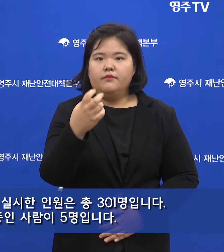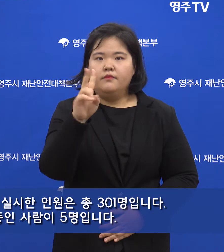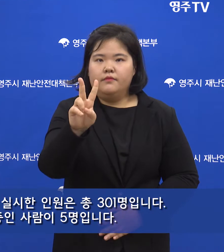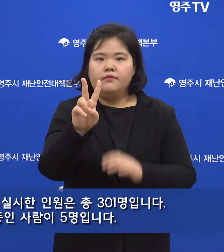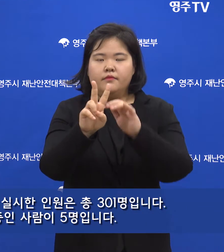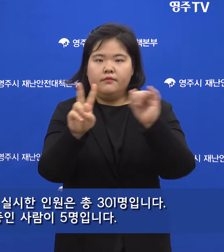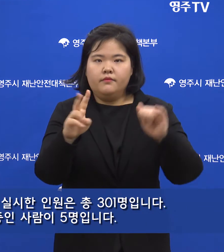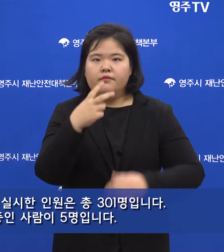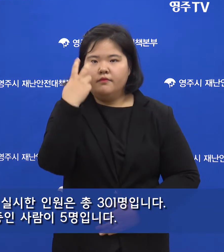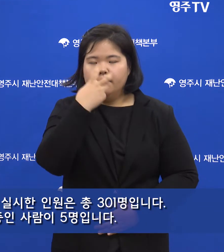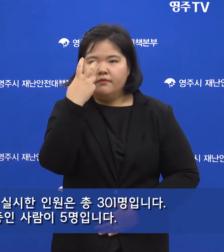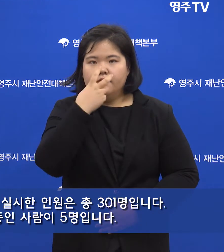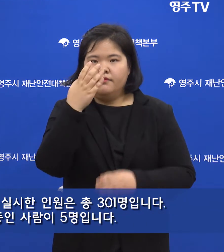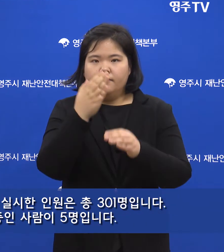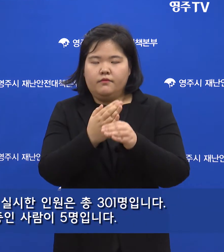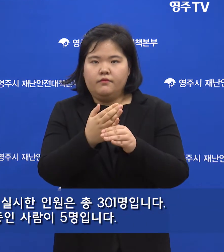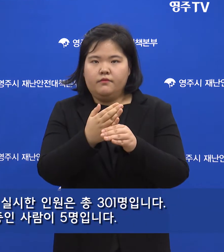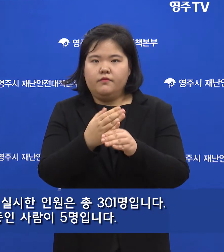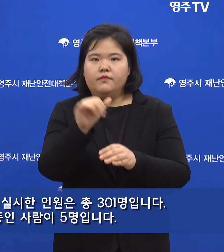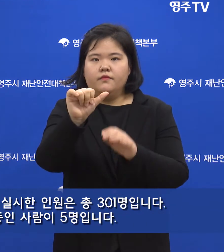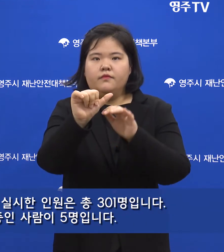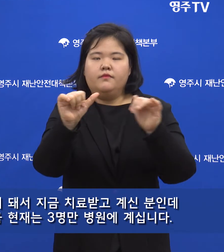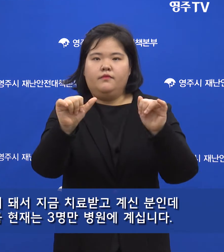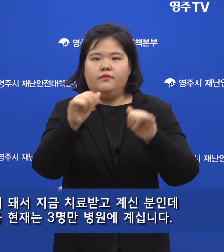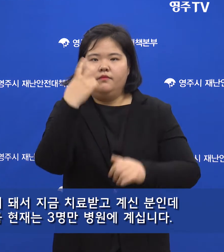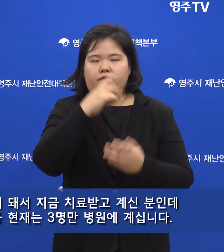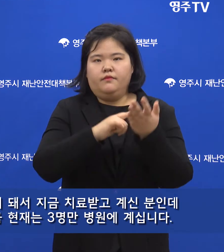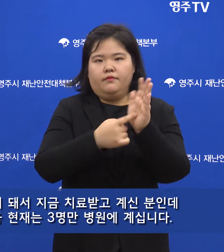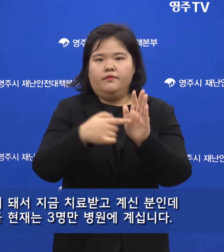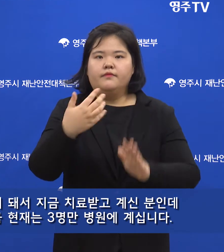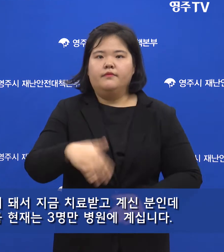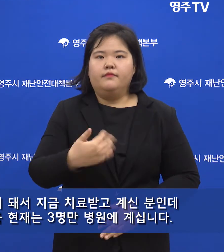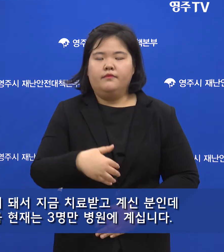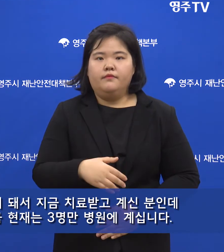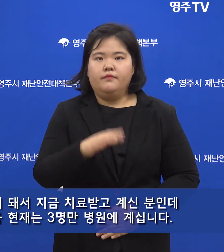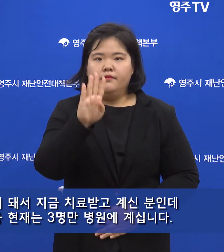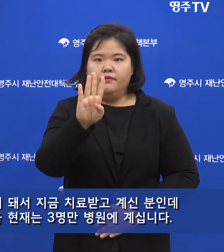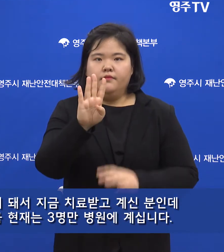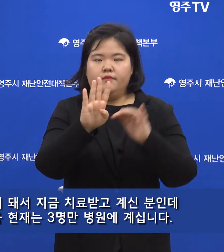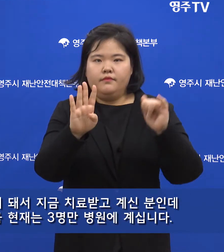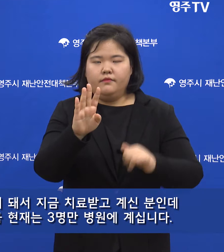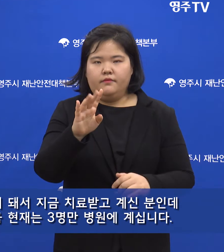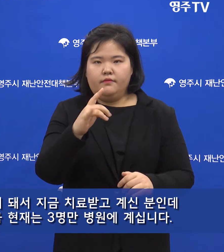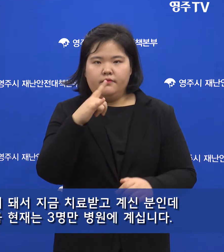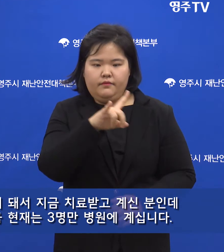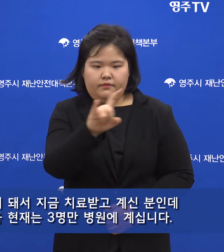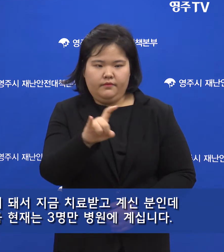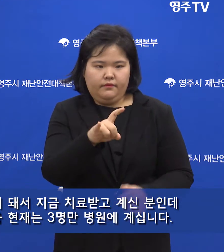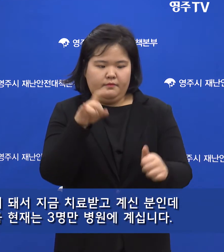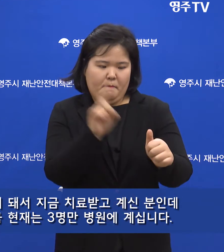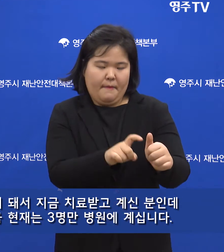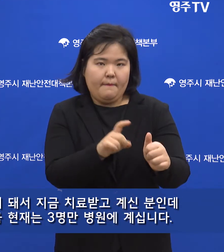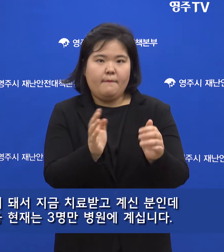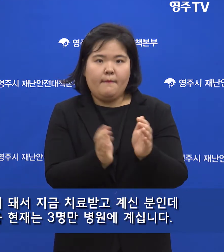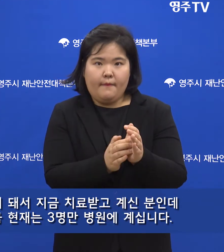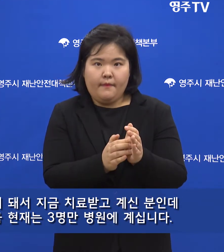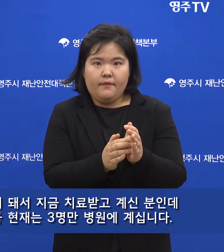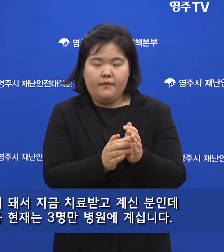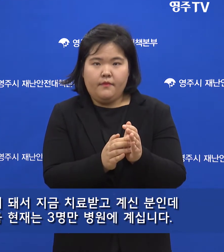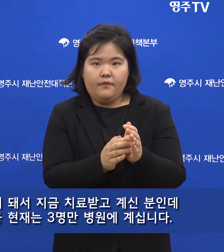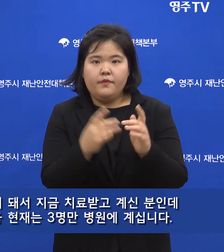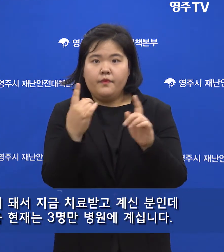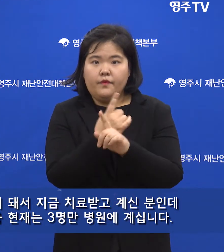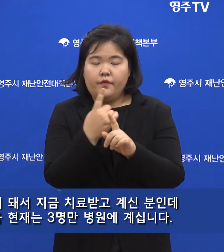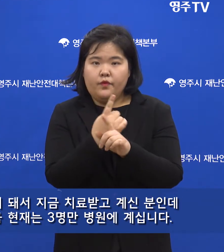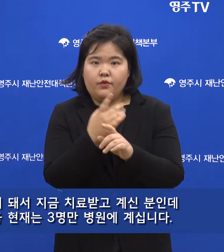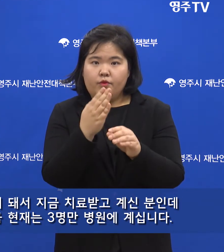검사 중인 분이 이제 5분입니다. 4분은 말씀드린 대로 양성자로 확정이 돼서 지금 환자 치료를 받고 계신